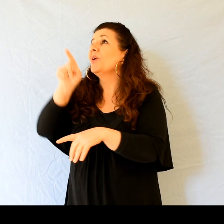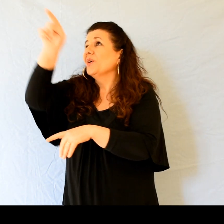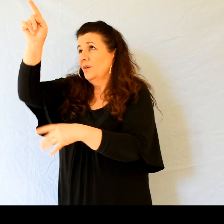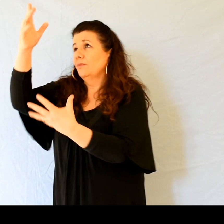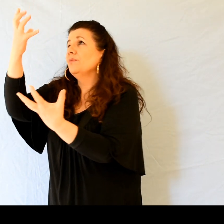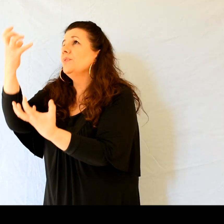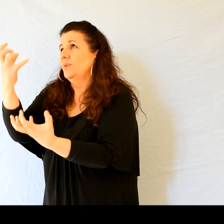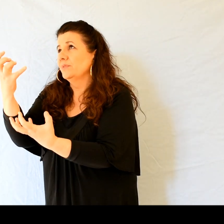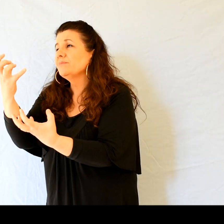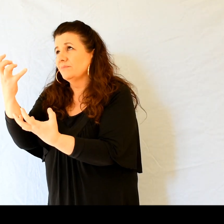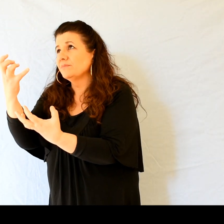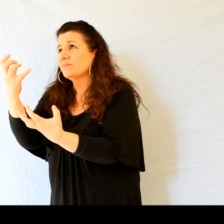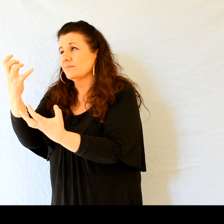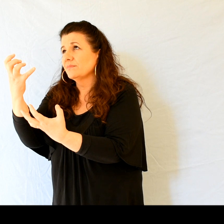veux. »